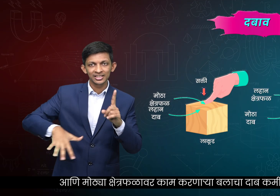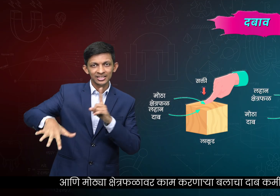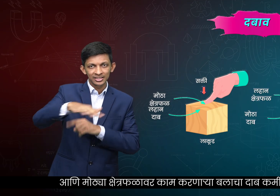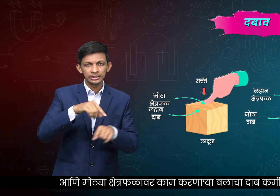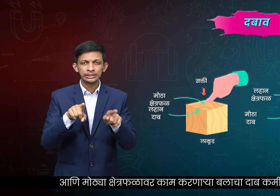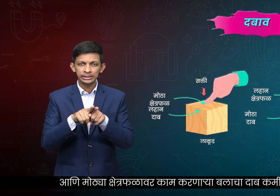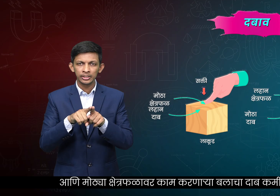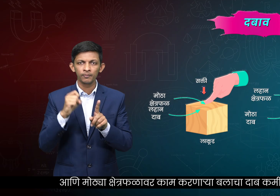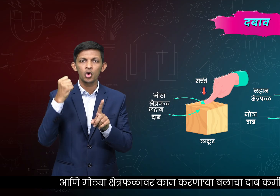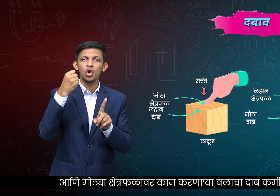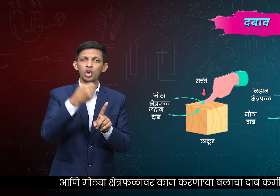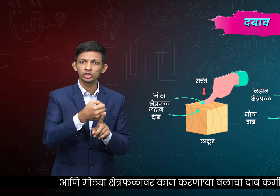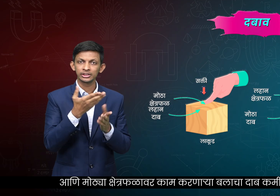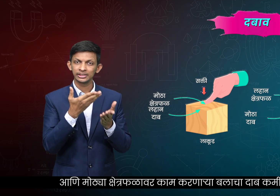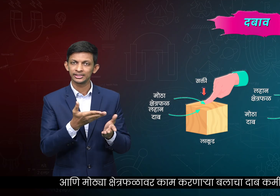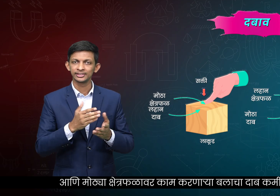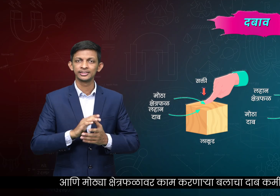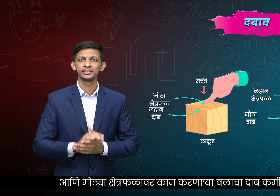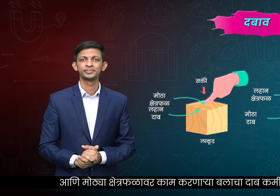करणाऱ्या बलाचा दाब हा कमी असतो.